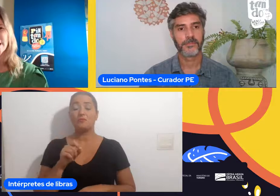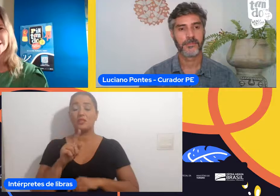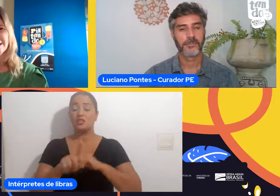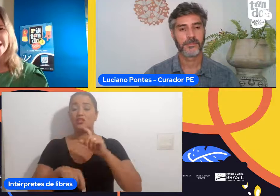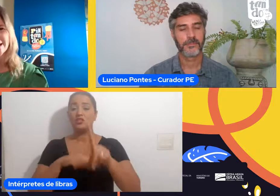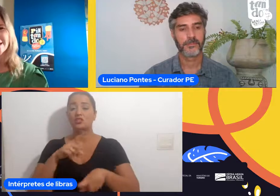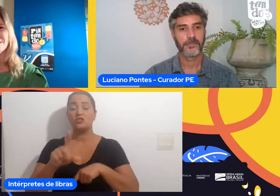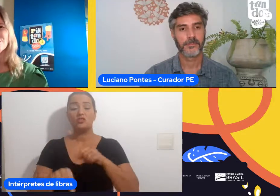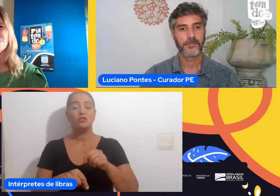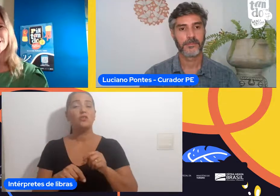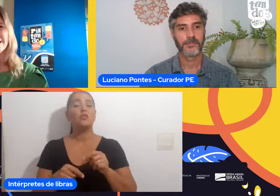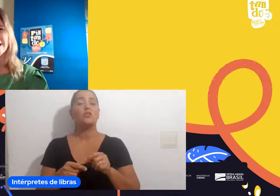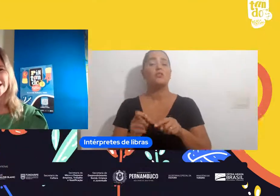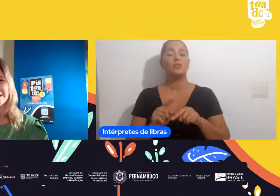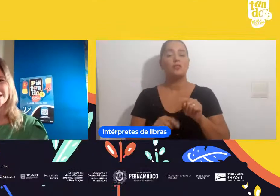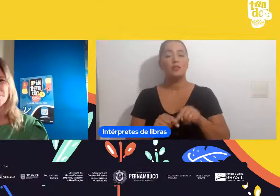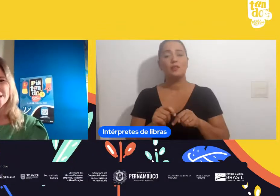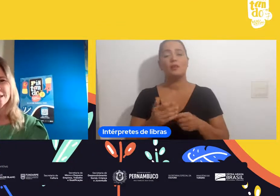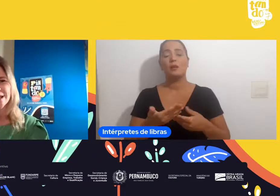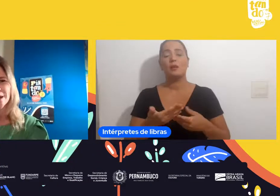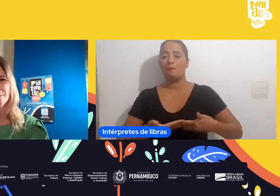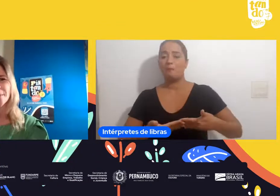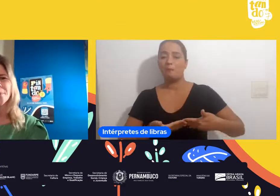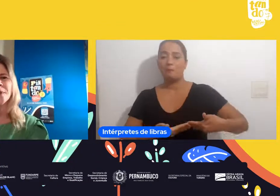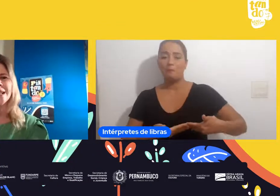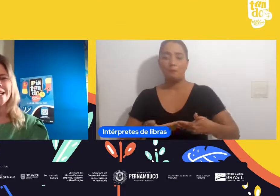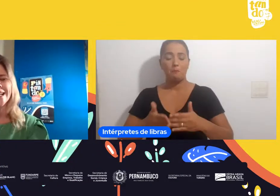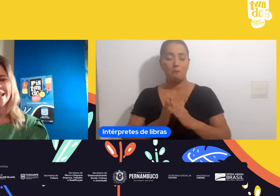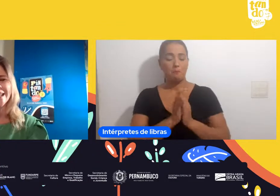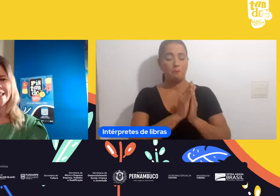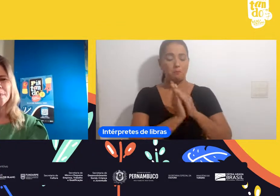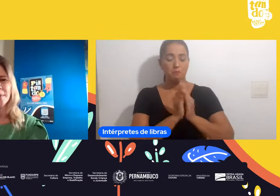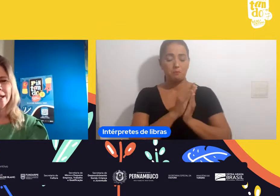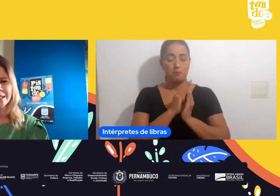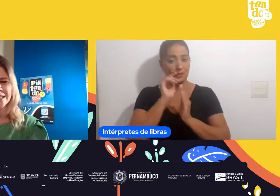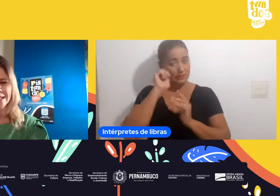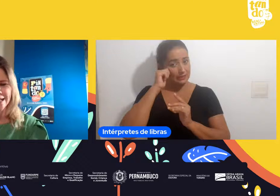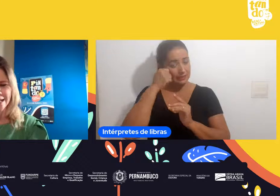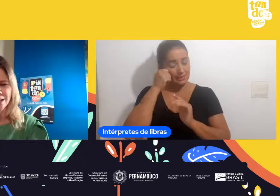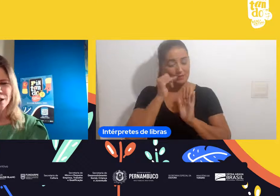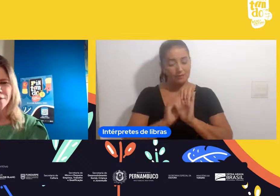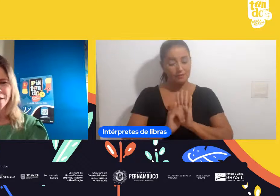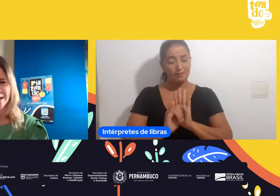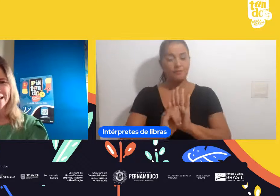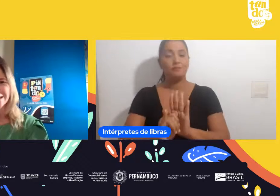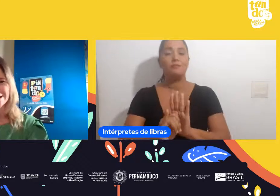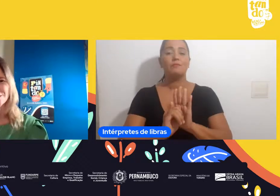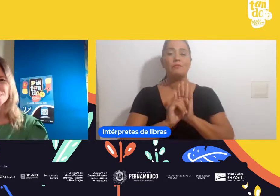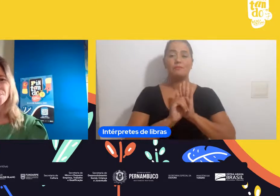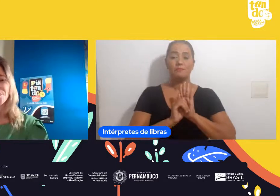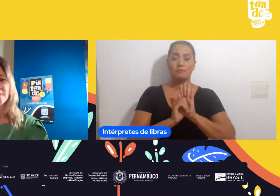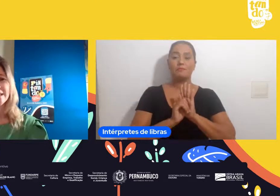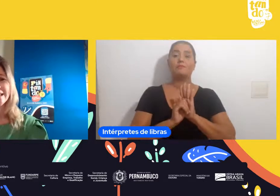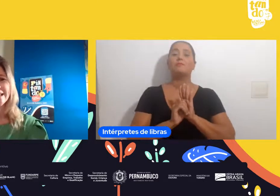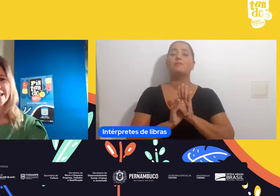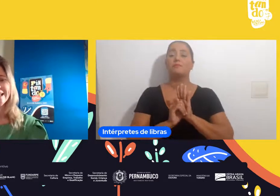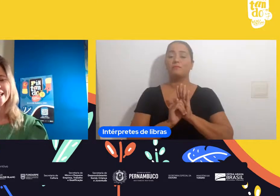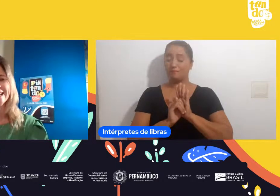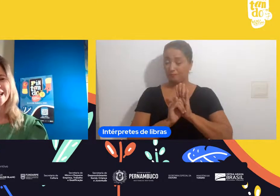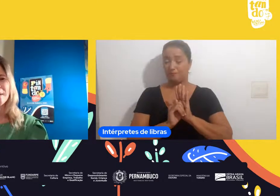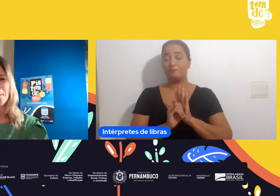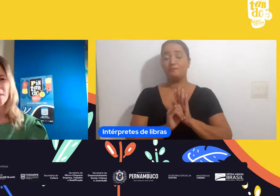que tenham bonecas negras, que a criança se perceba também naquelas referências.